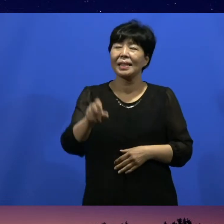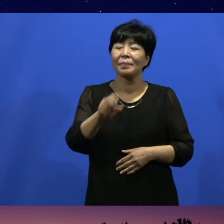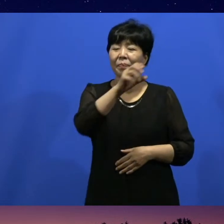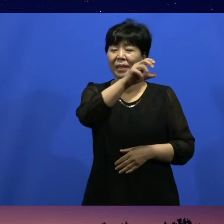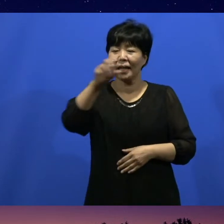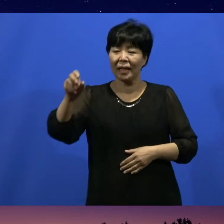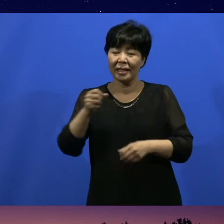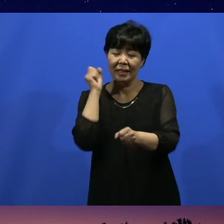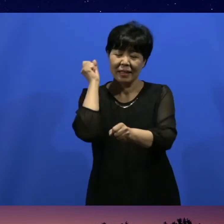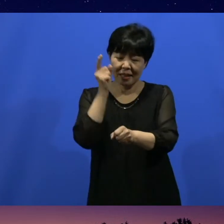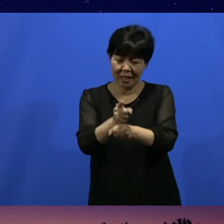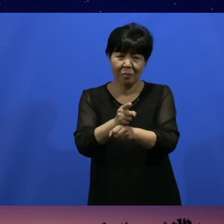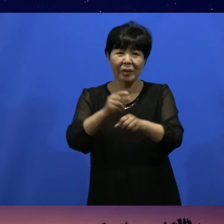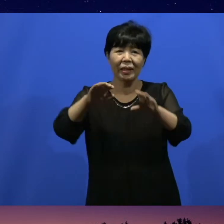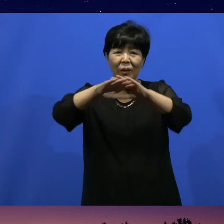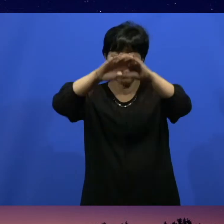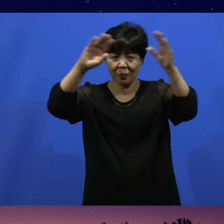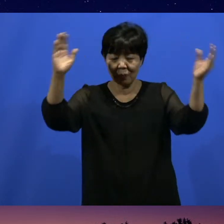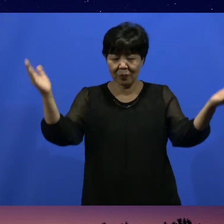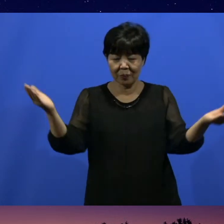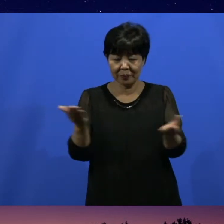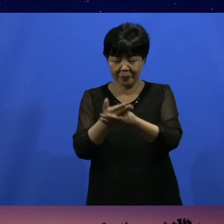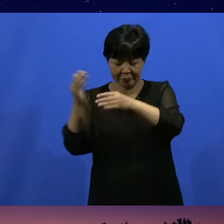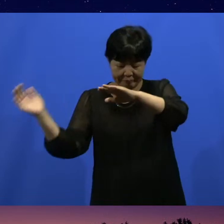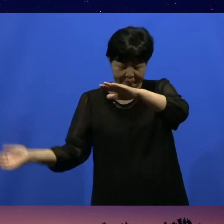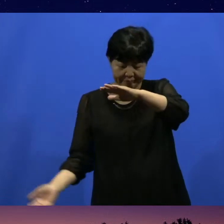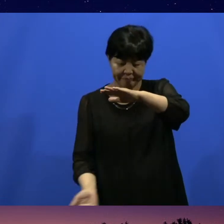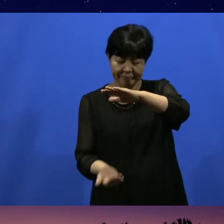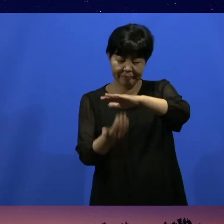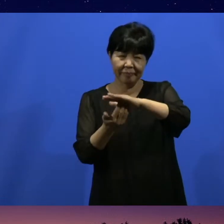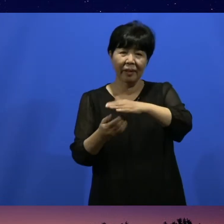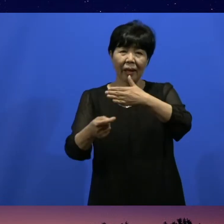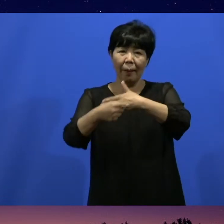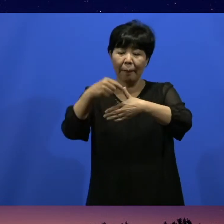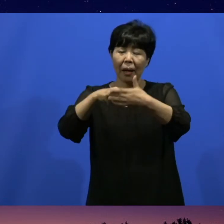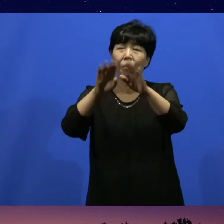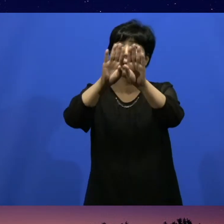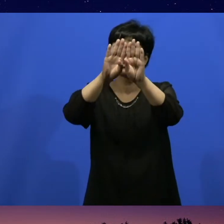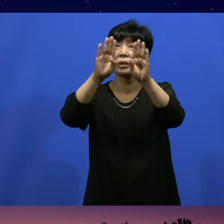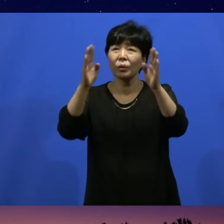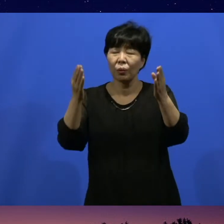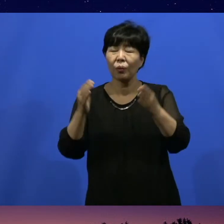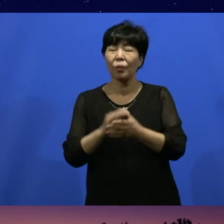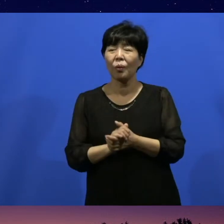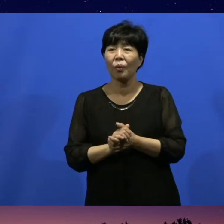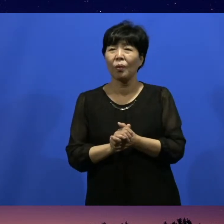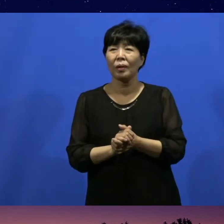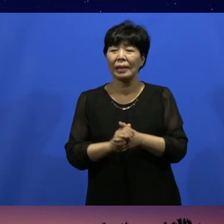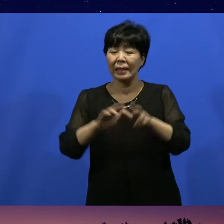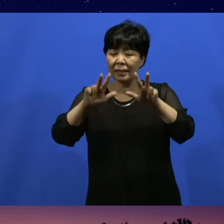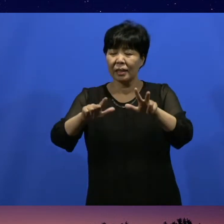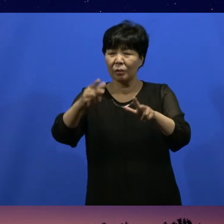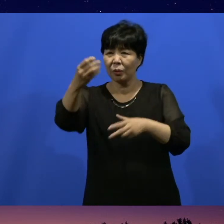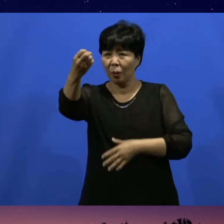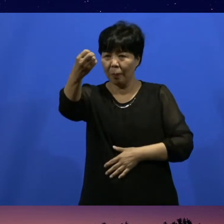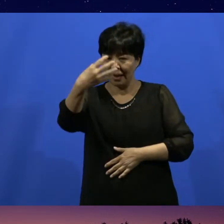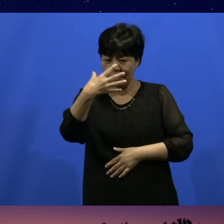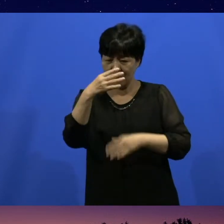이루어졌어. 우리의 마음의 문을 열고 오늘 이 밤도 여러분들에게 말씀하세요. 난 널